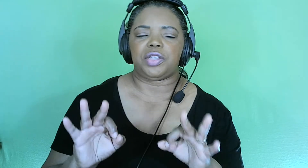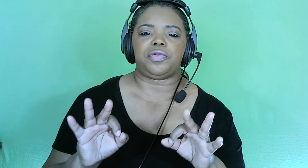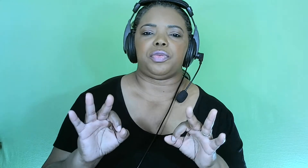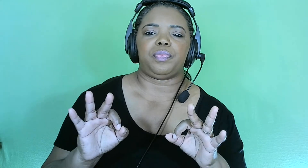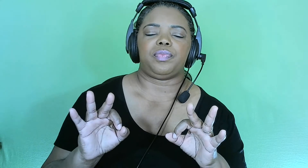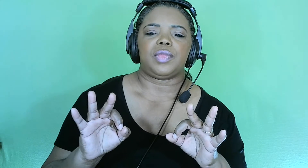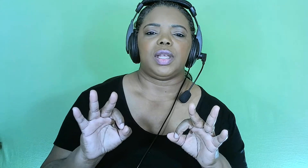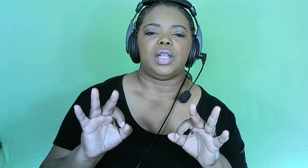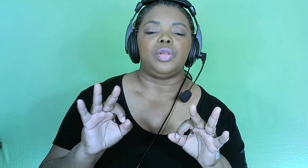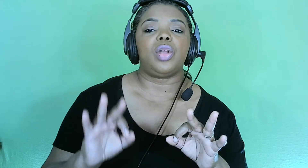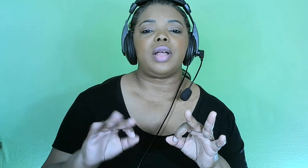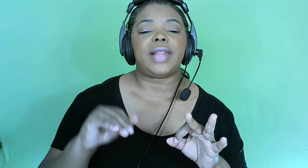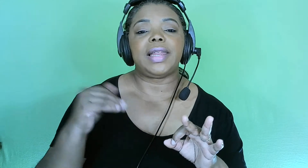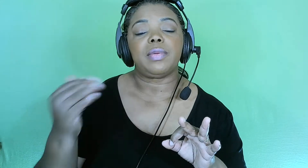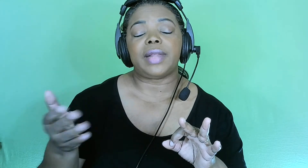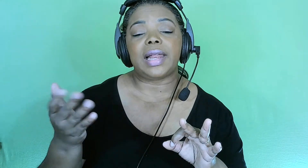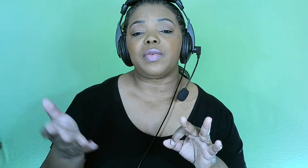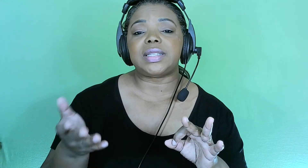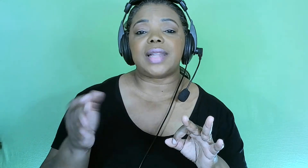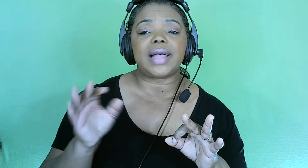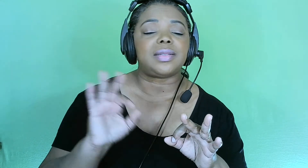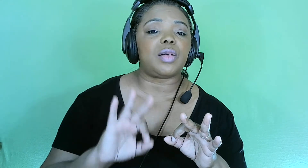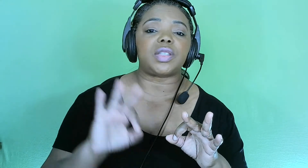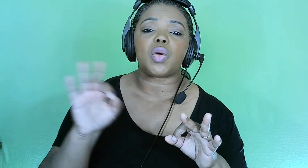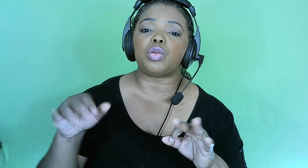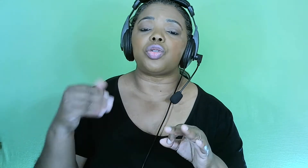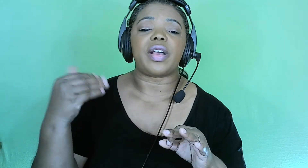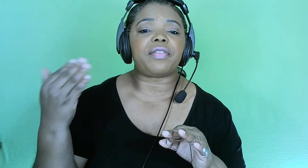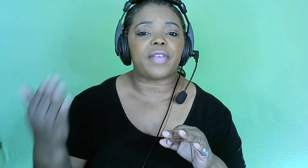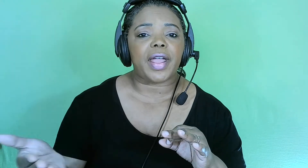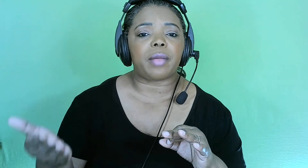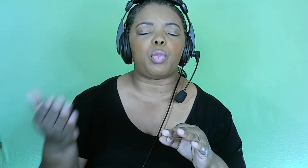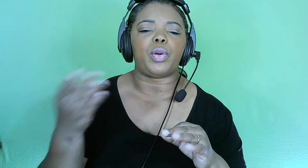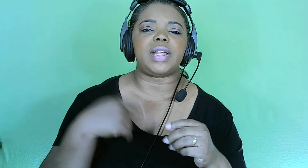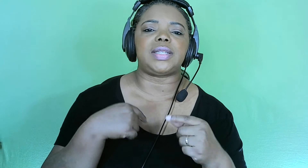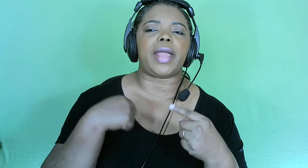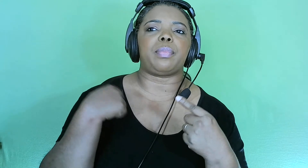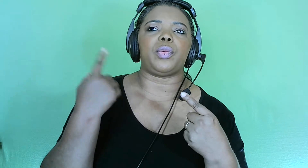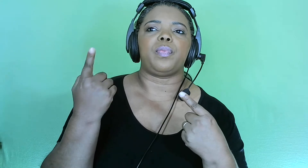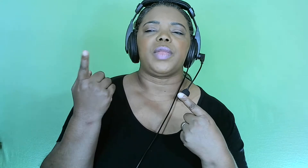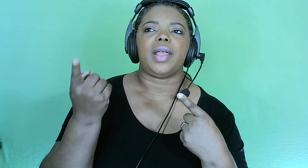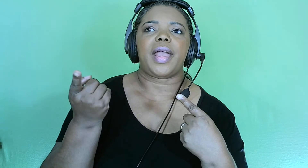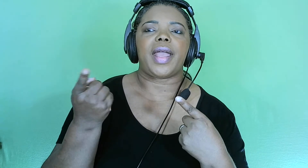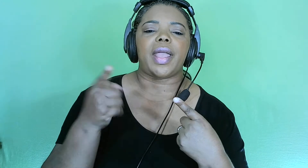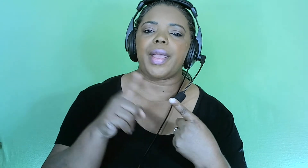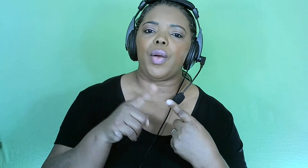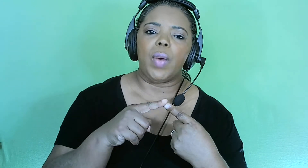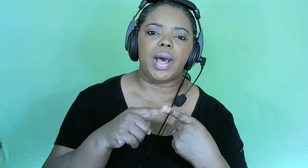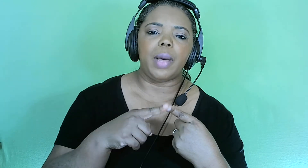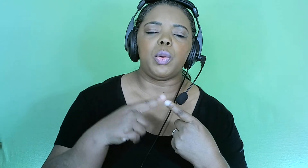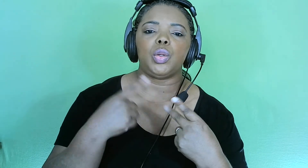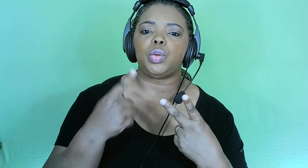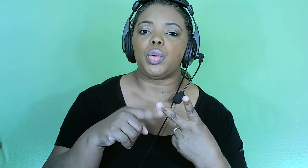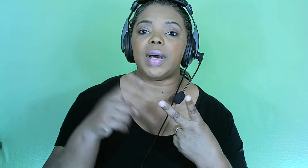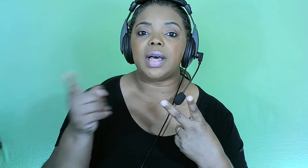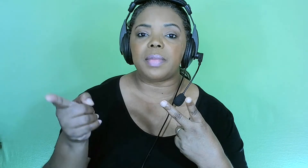infinitivo. Na língua de sinais não se conjuga verbo, por exemplo, eu amo, tu